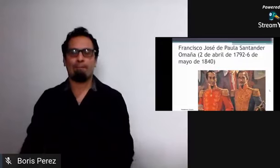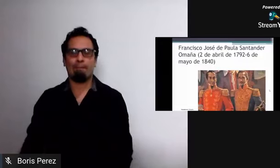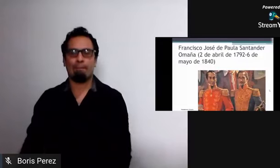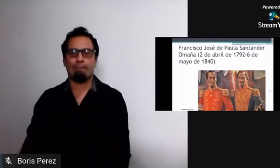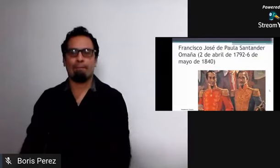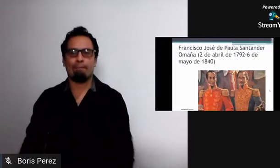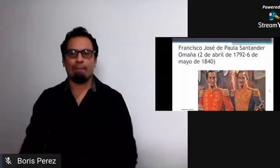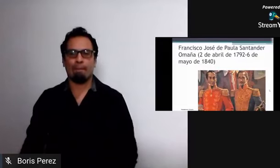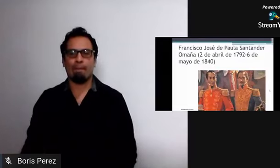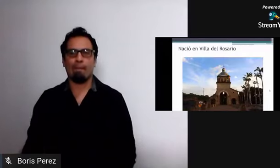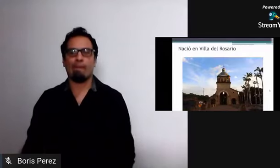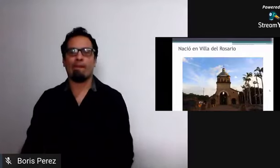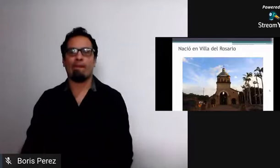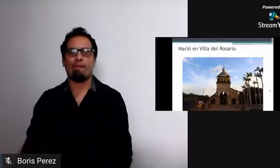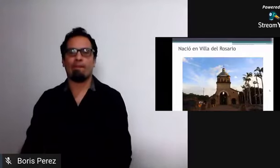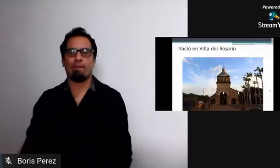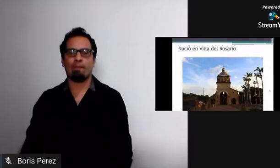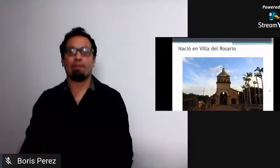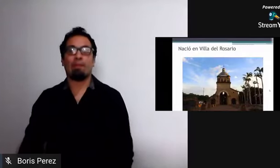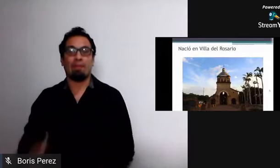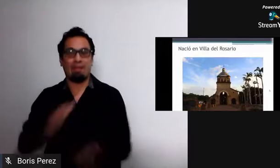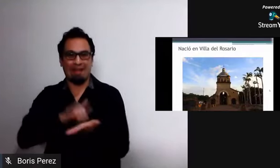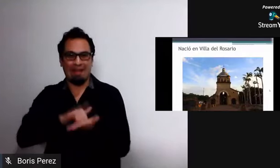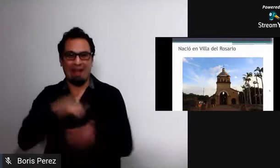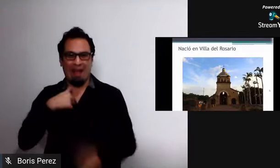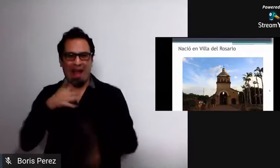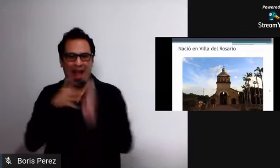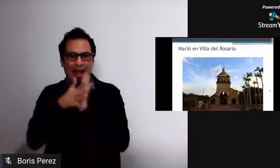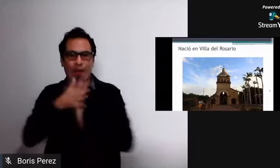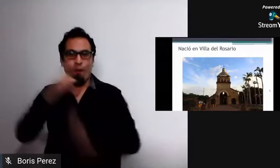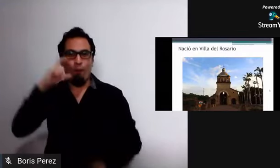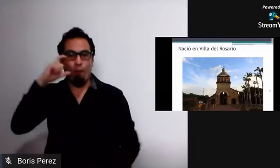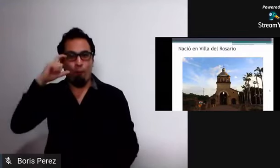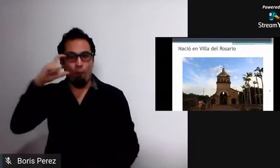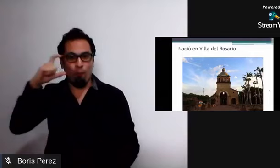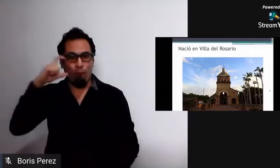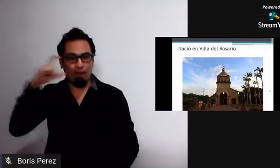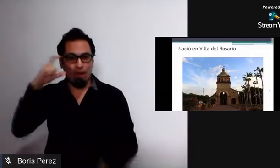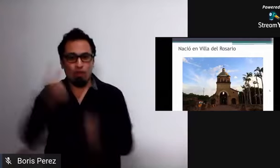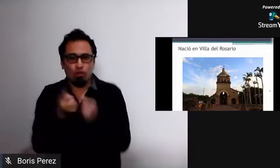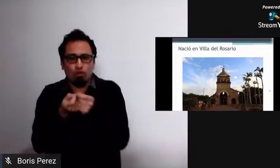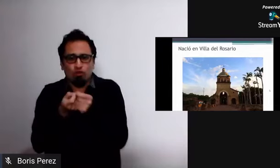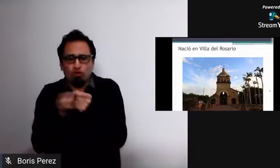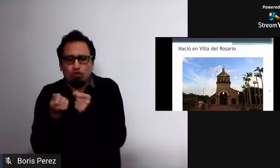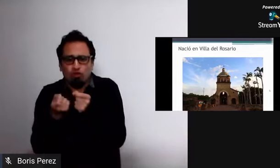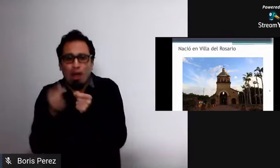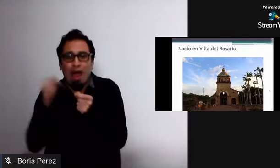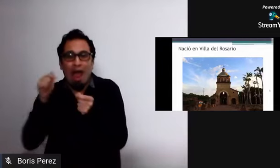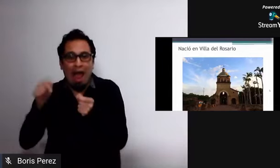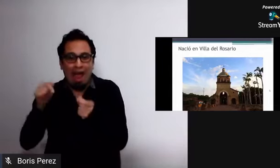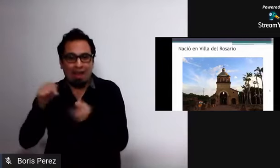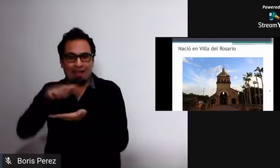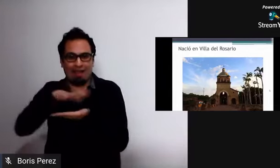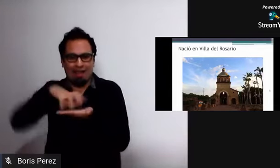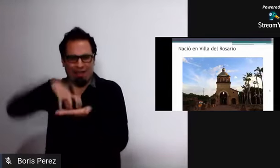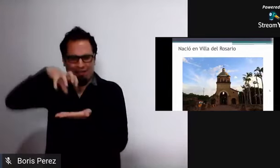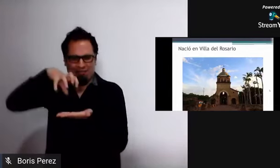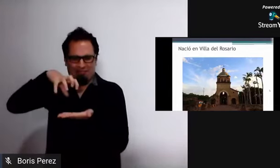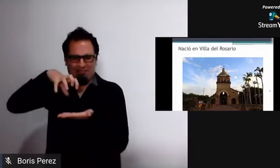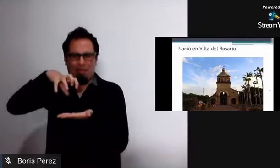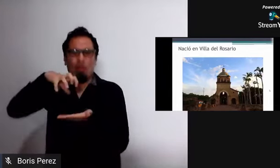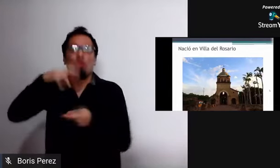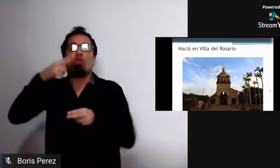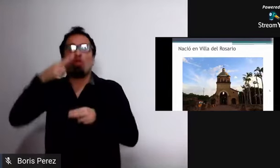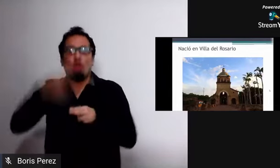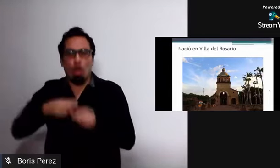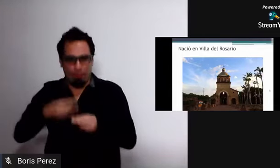Siguiente, veamos la fotografía que les voy a mostrar del municipio. Esta es la seña del municipio donde él nació, se